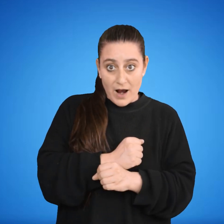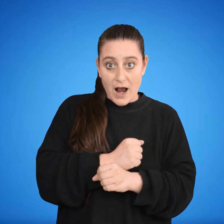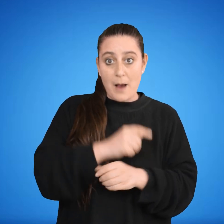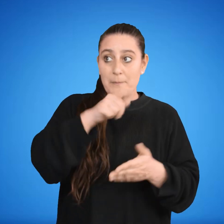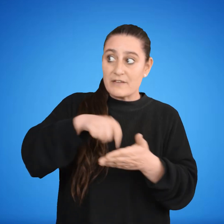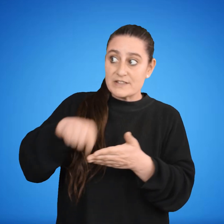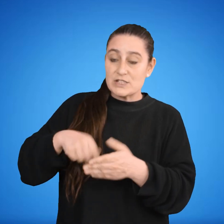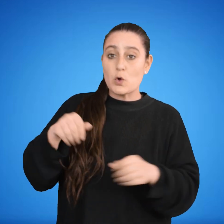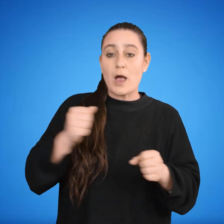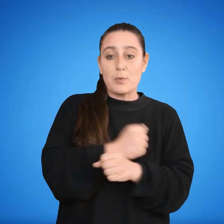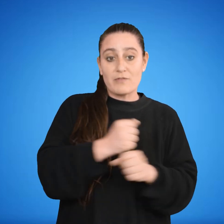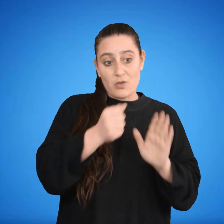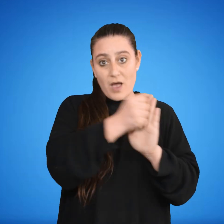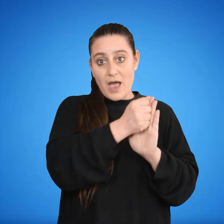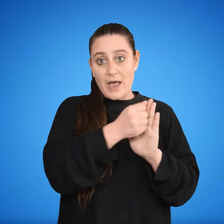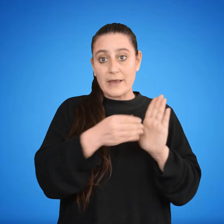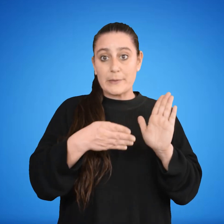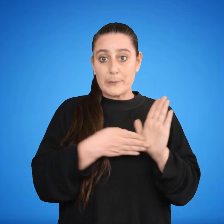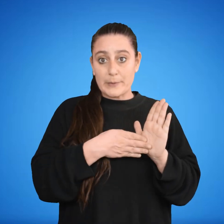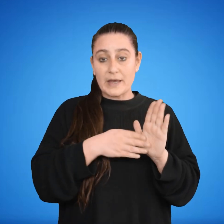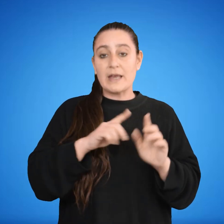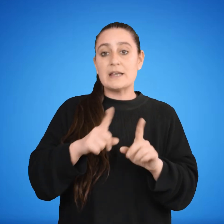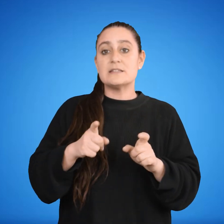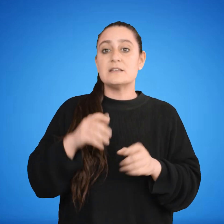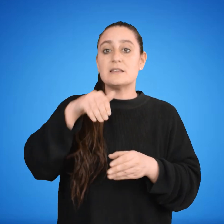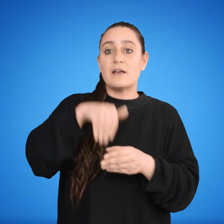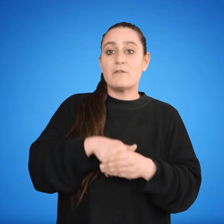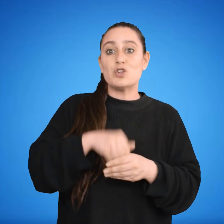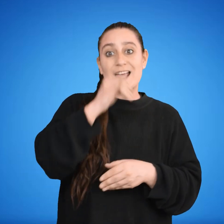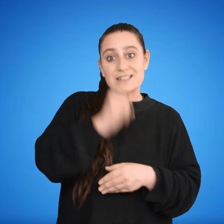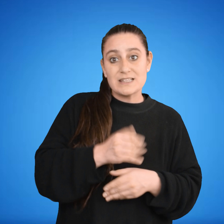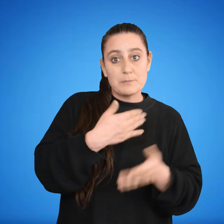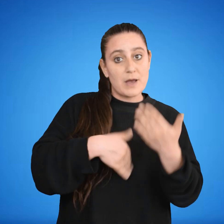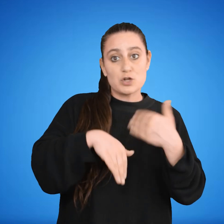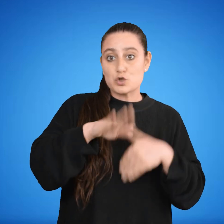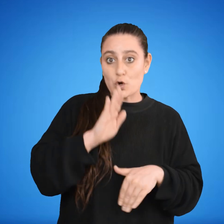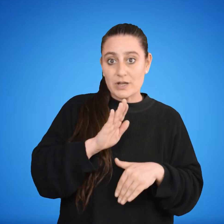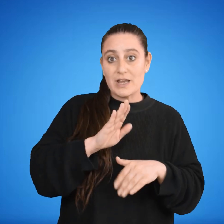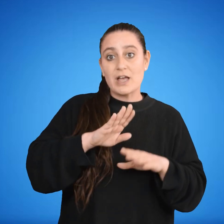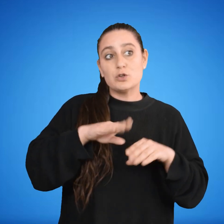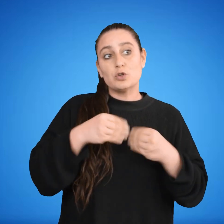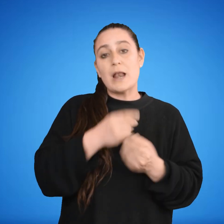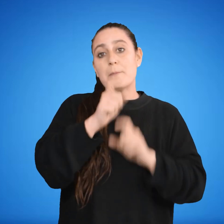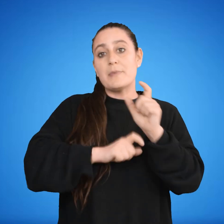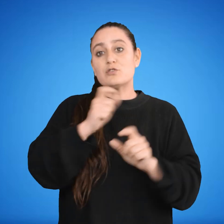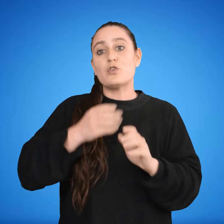afirmativo en los casos de los incisos A y B, se requerirá que vote por sí la mayoría absoluta de los ciudadanos que concurran a